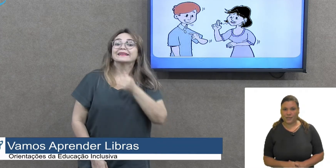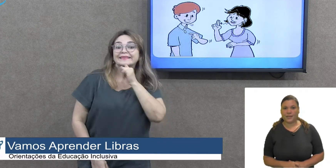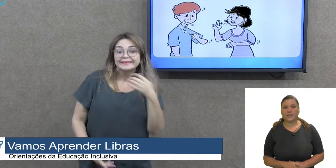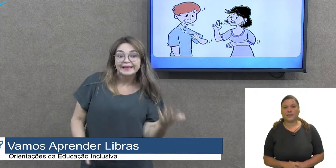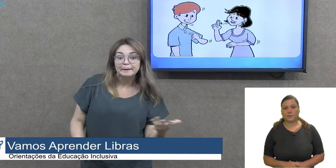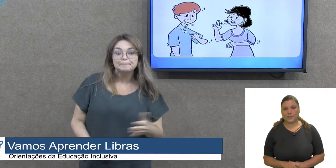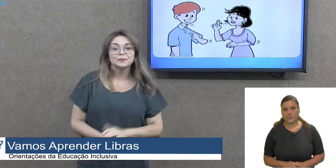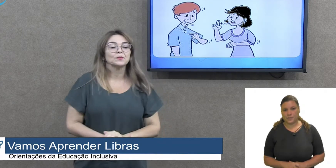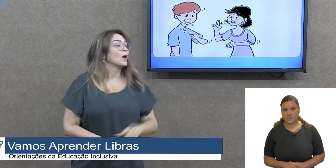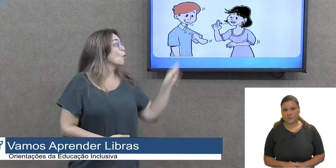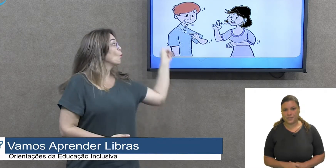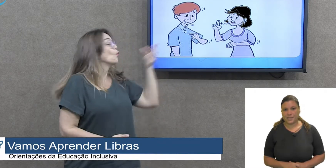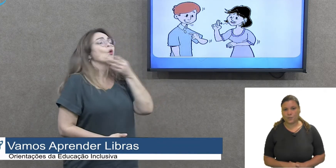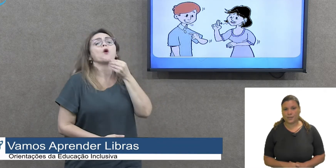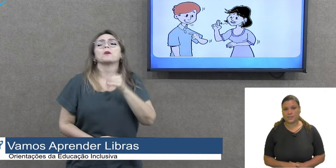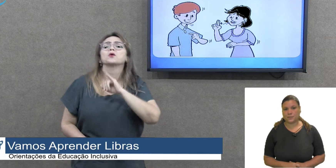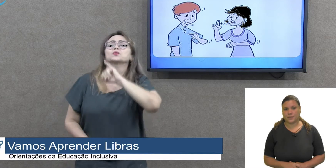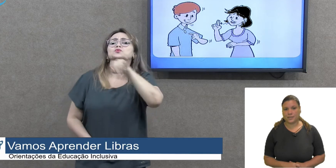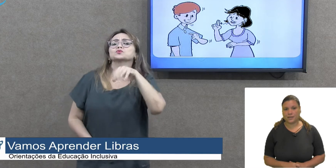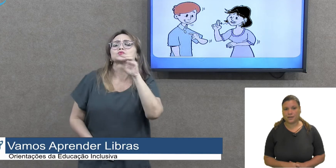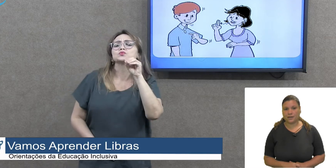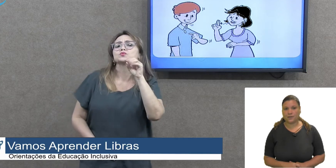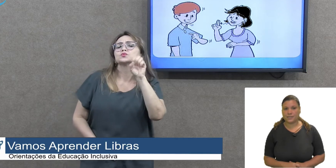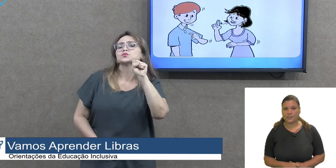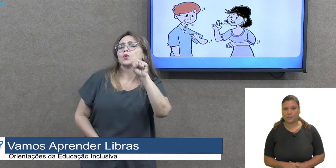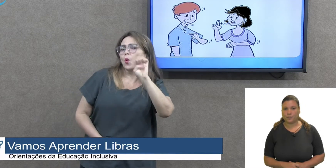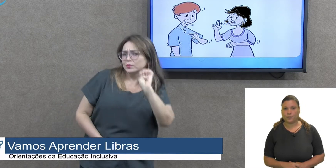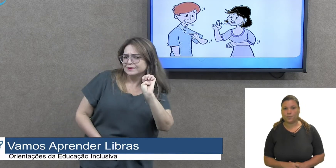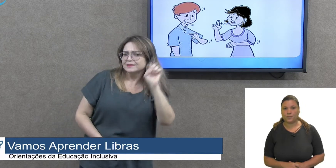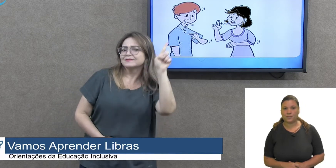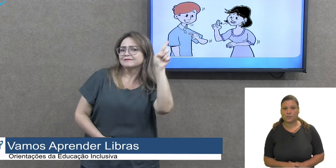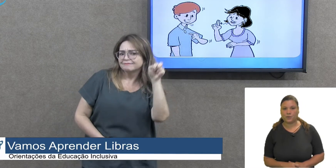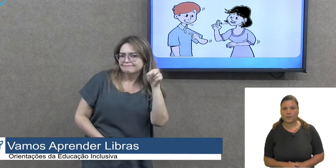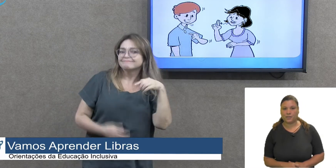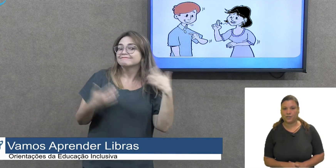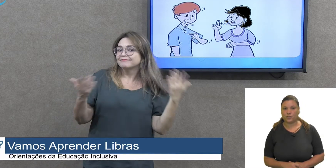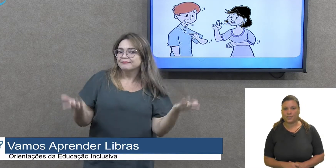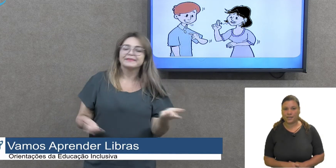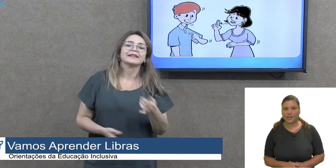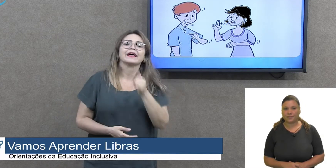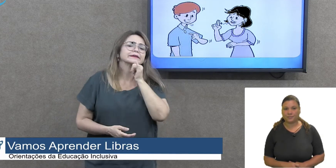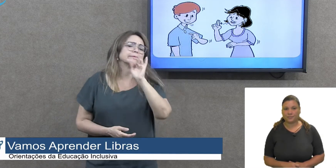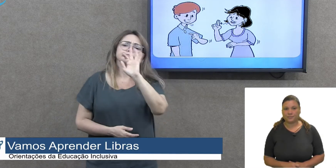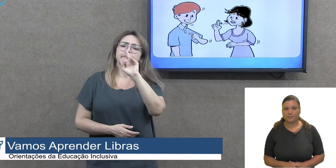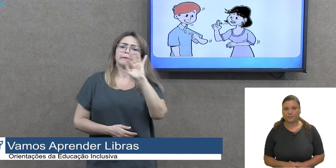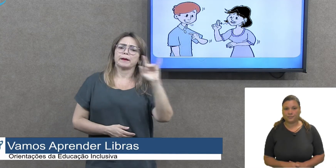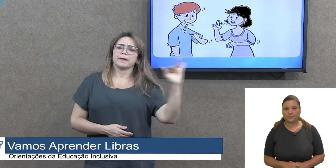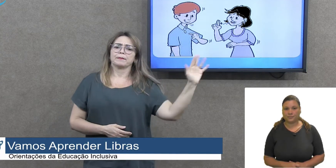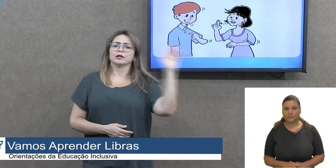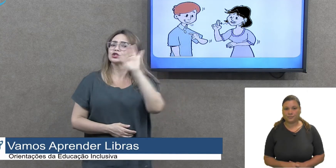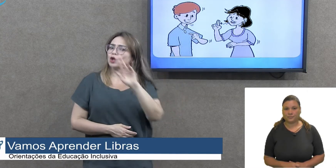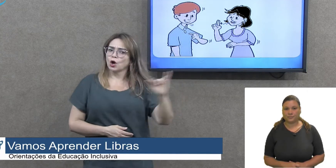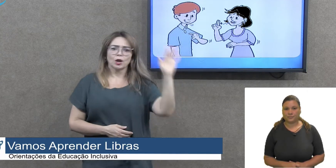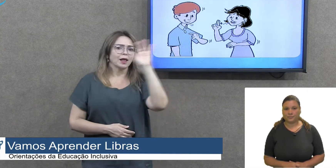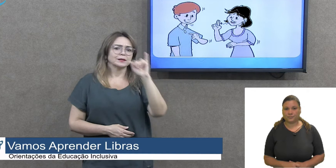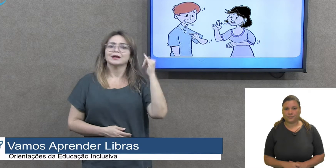vira e também a expressão facial para responder. Olha o exemplo, o nome desse homem ali é José.